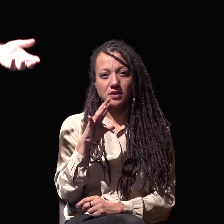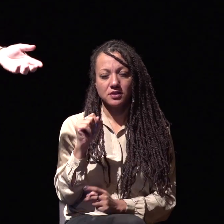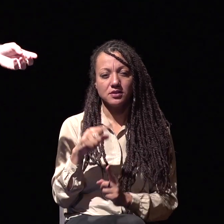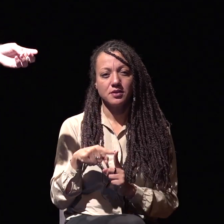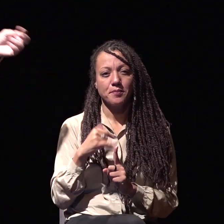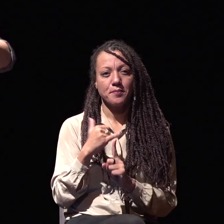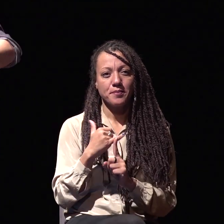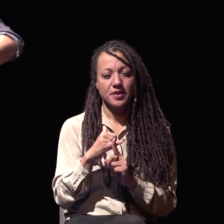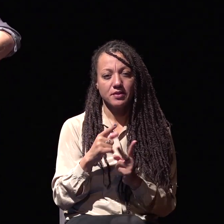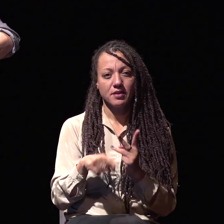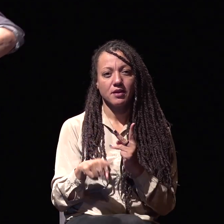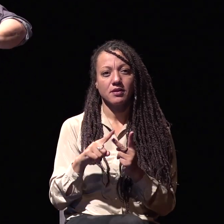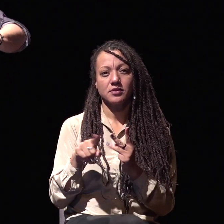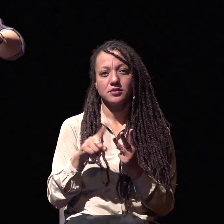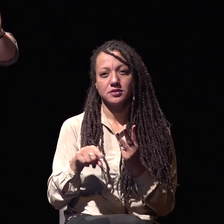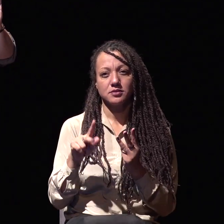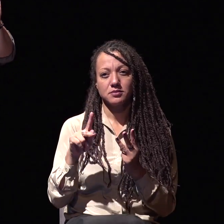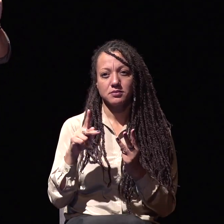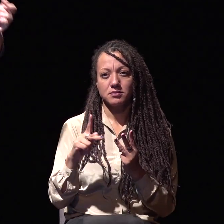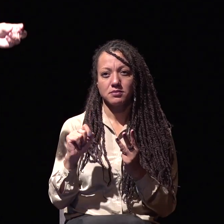metais, enfim,